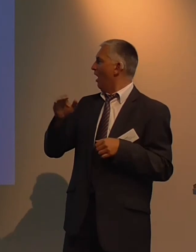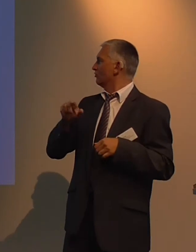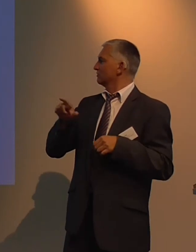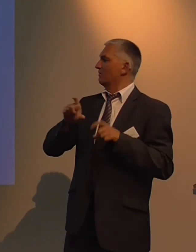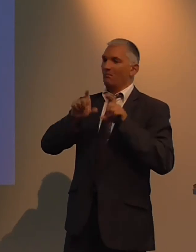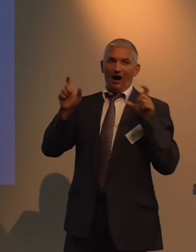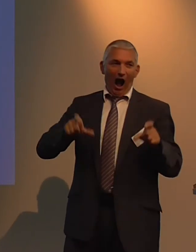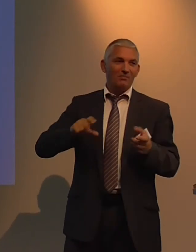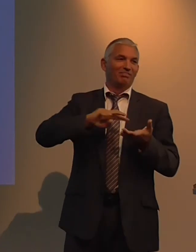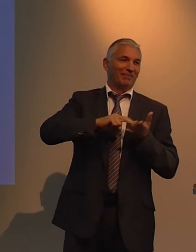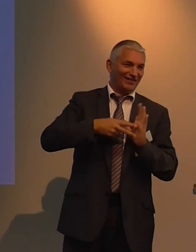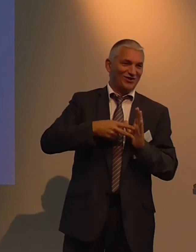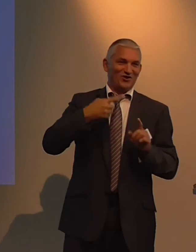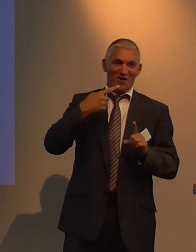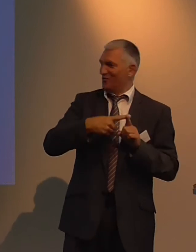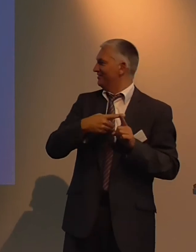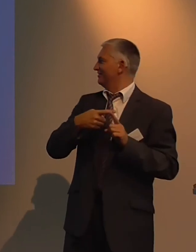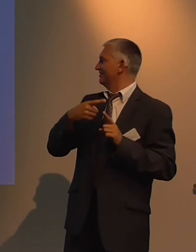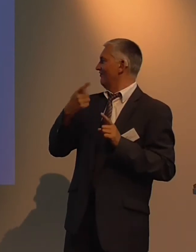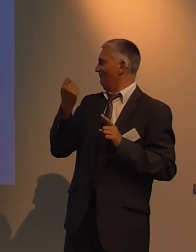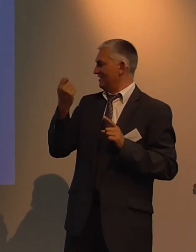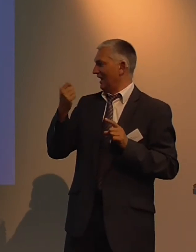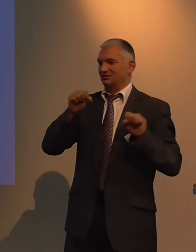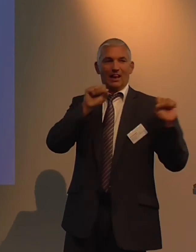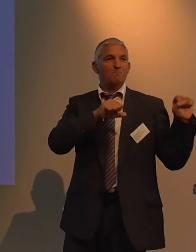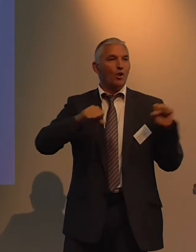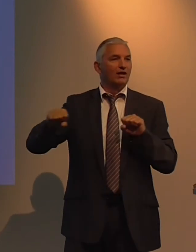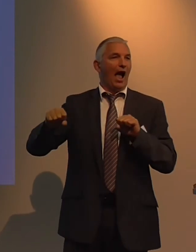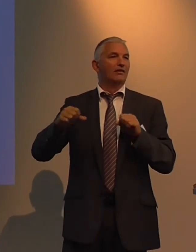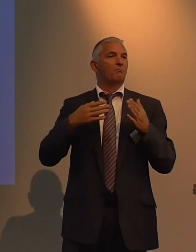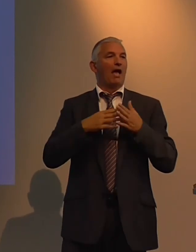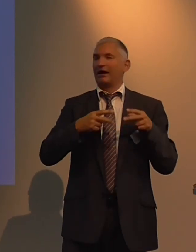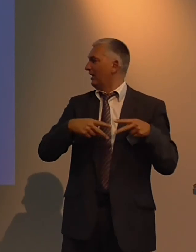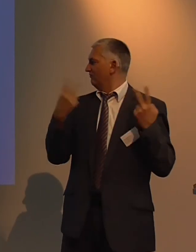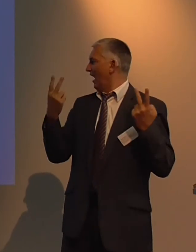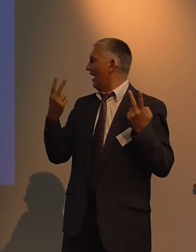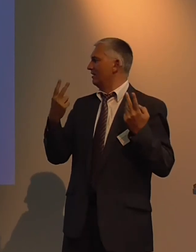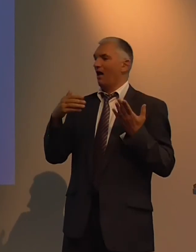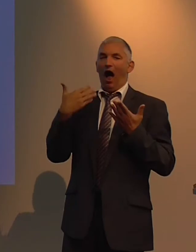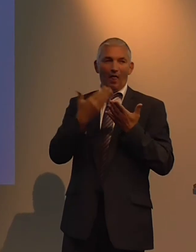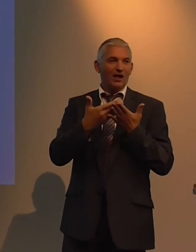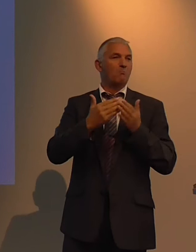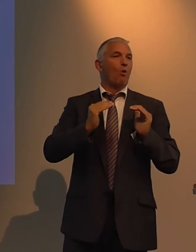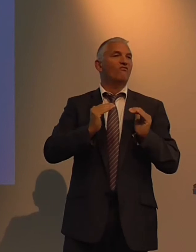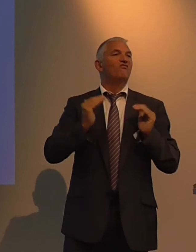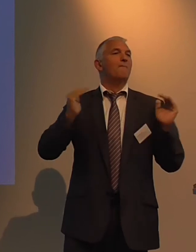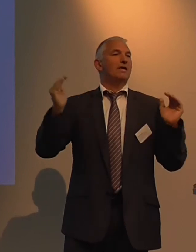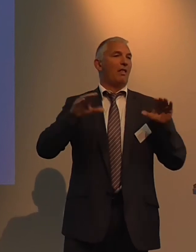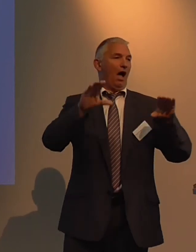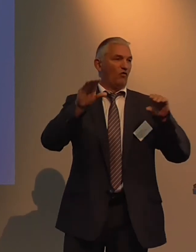Rahmen ihrer technischen und finanziellen Möglichkeiten vermehrt Untertitelangebote aufnehmen können.